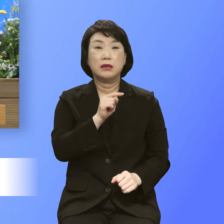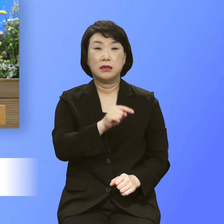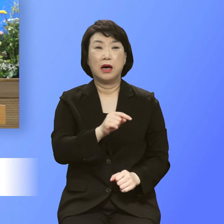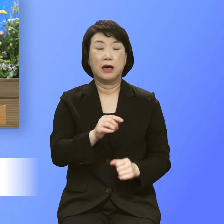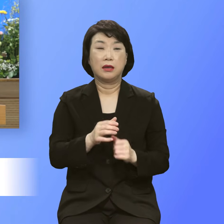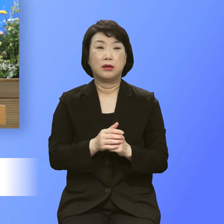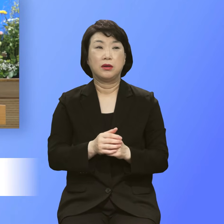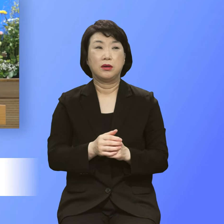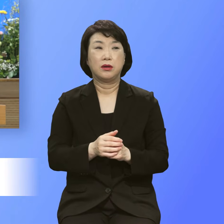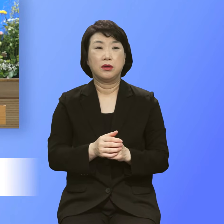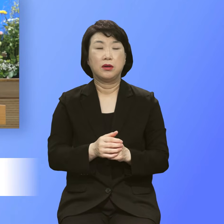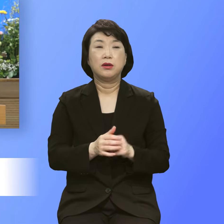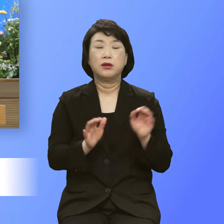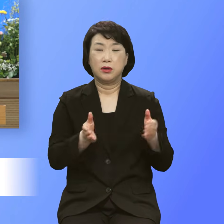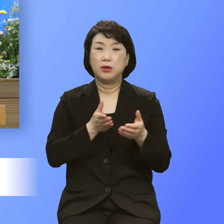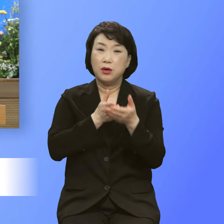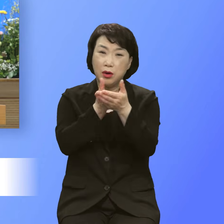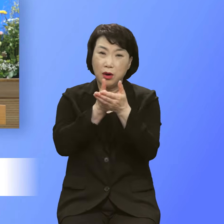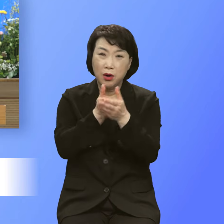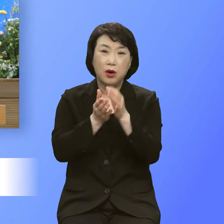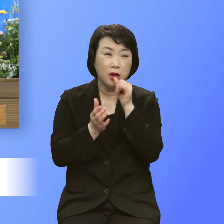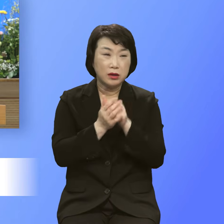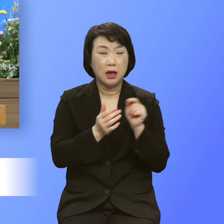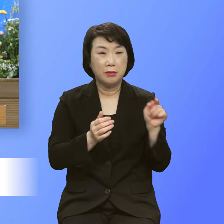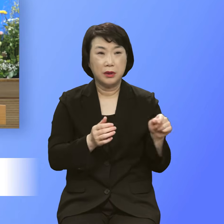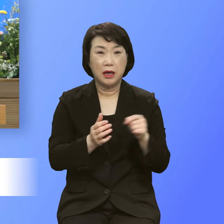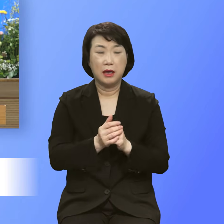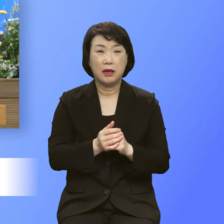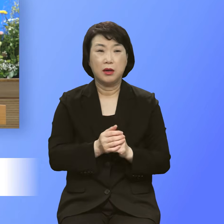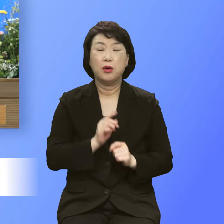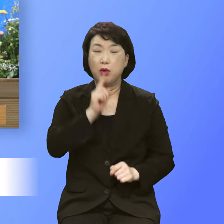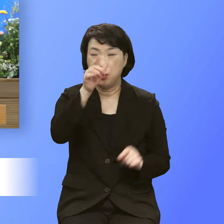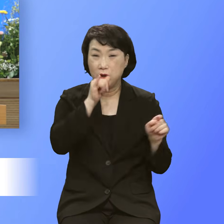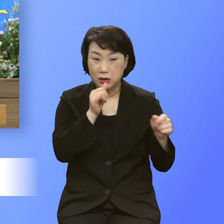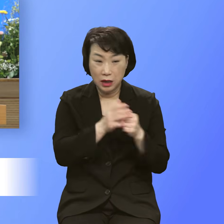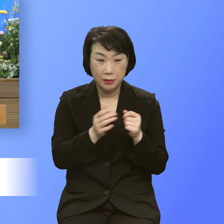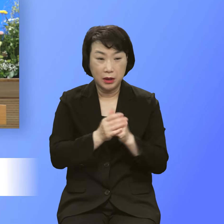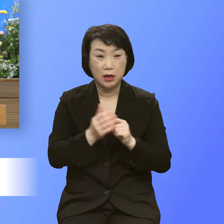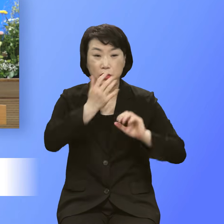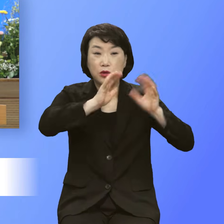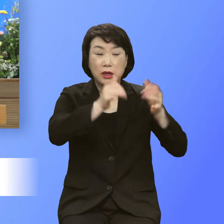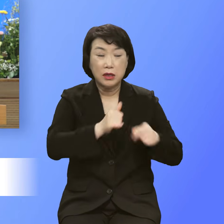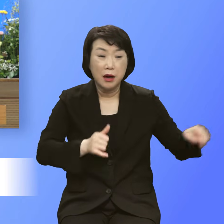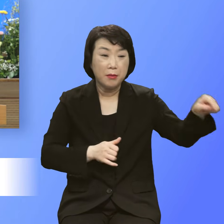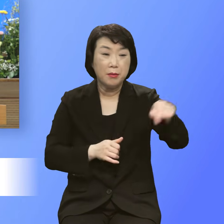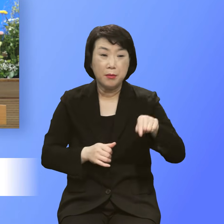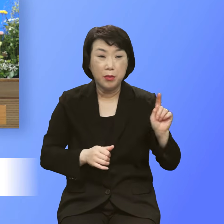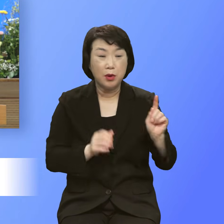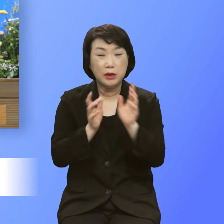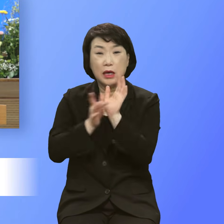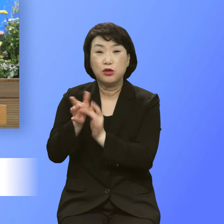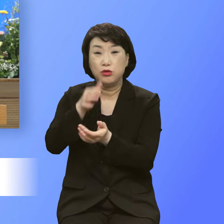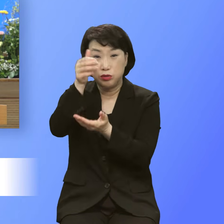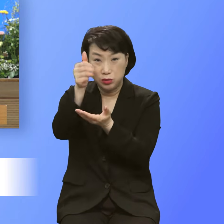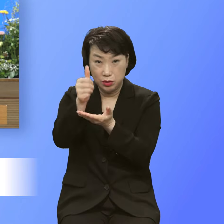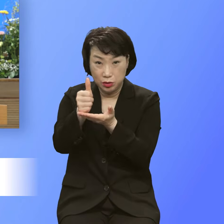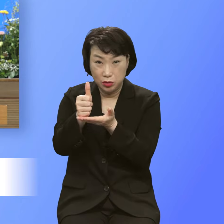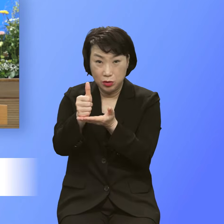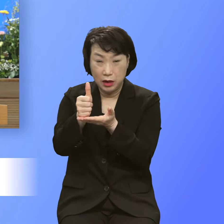강력한 요구에 의해서 유대 민족들은 예수